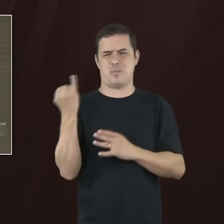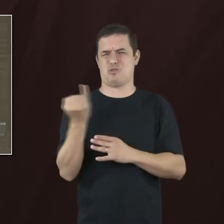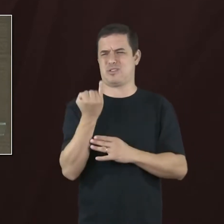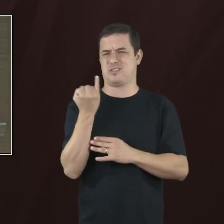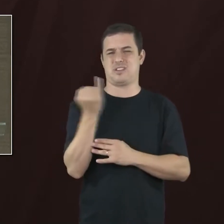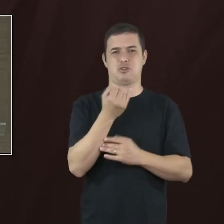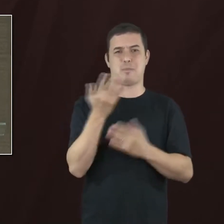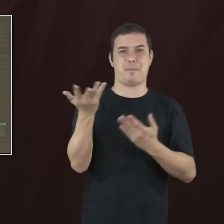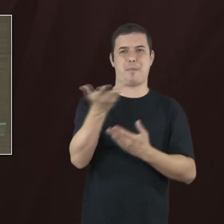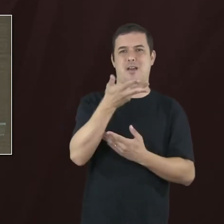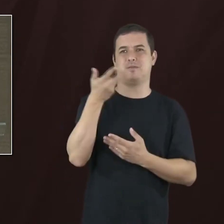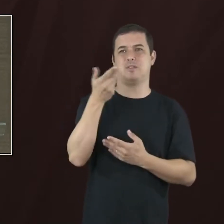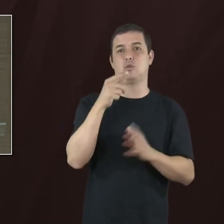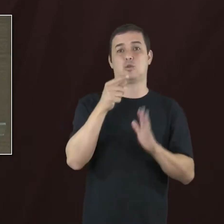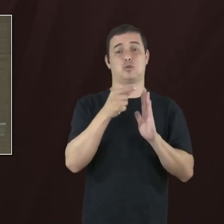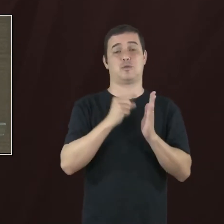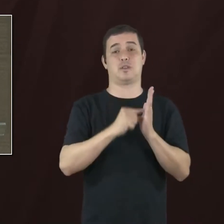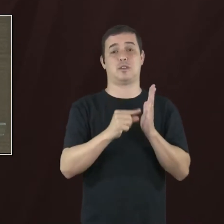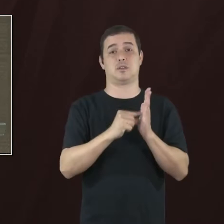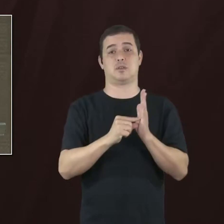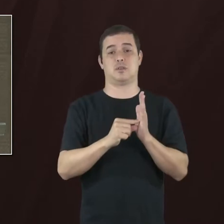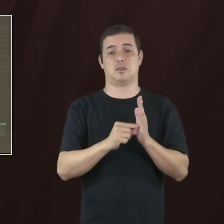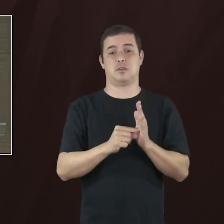6, versículo 10.